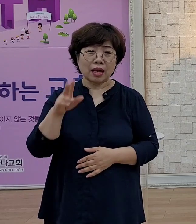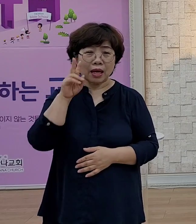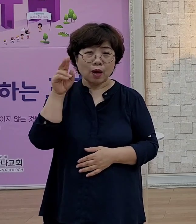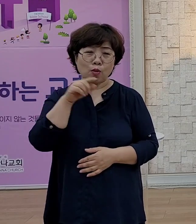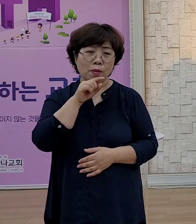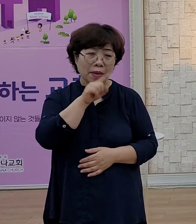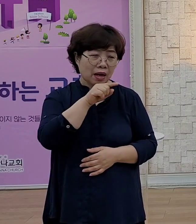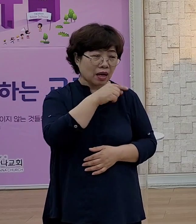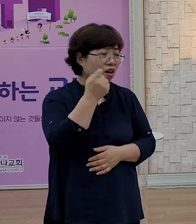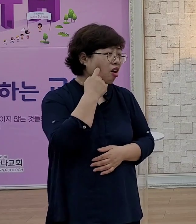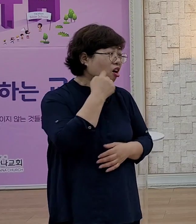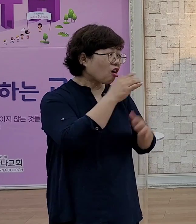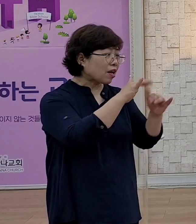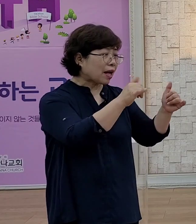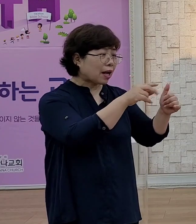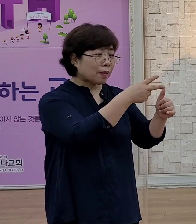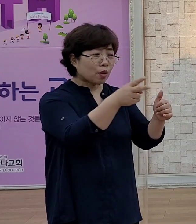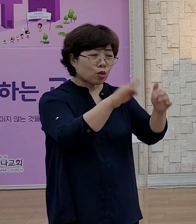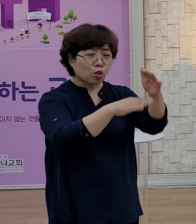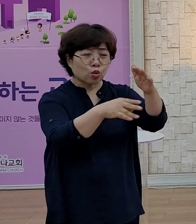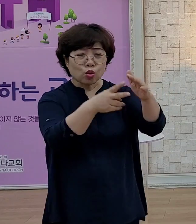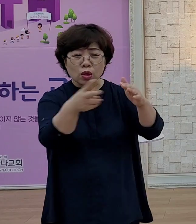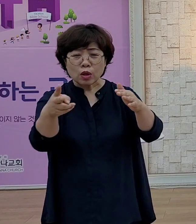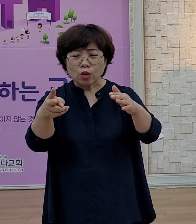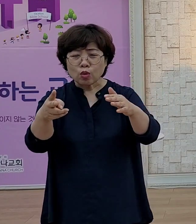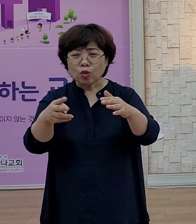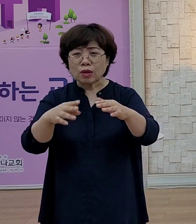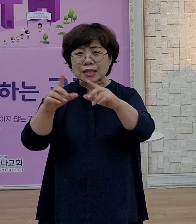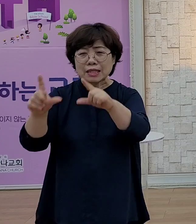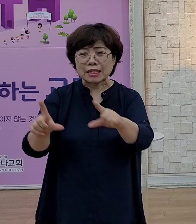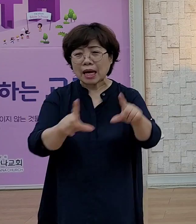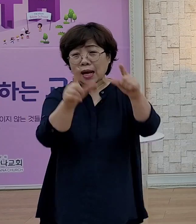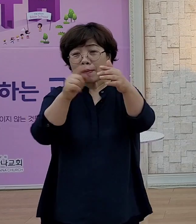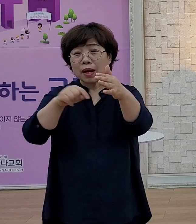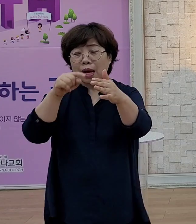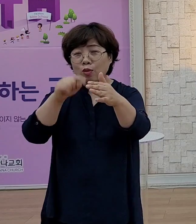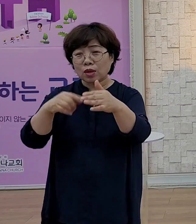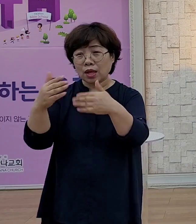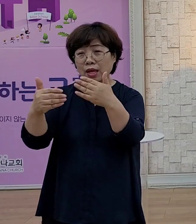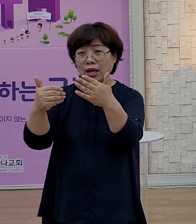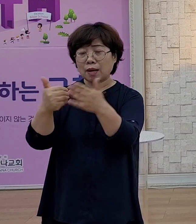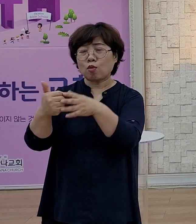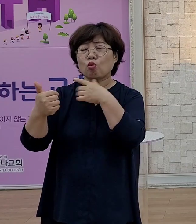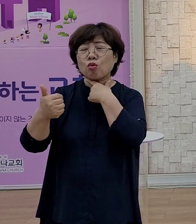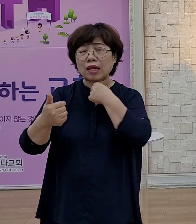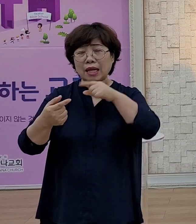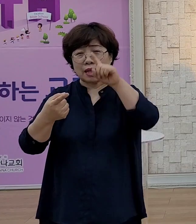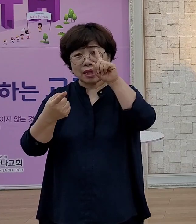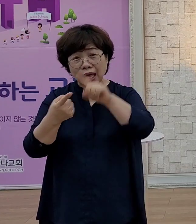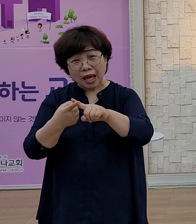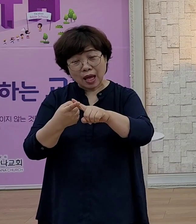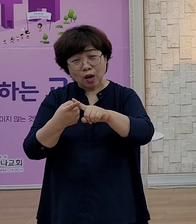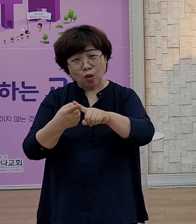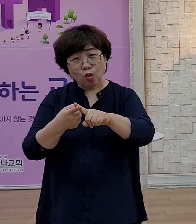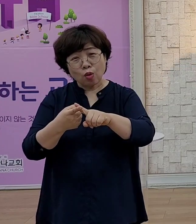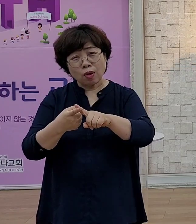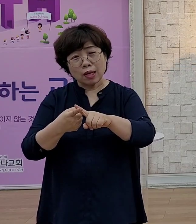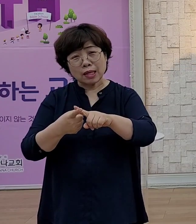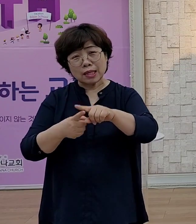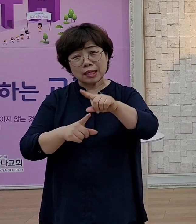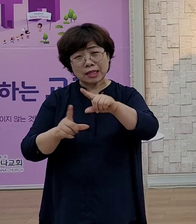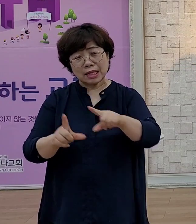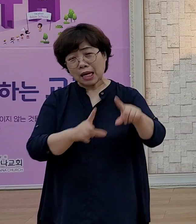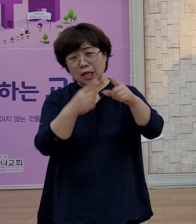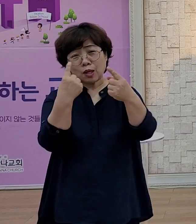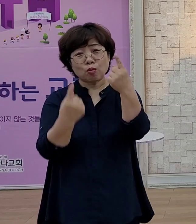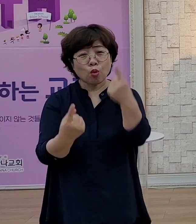말하고자 하는 이 사람의 문제가 뭐예요? 그의 삶의 현장에서 하나님이 원하시는 선보다는